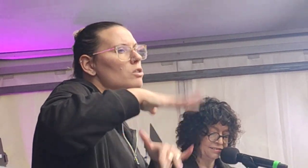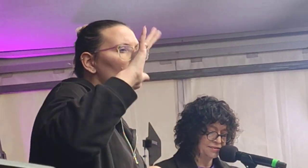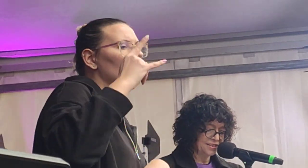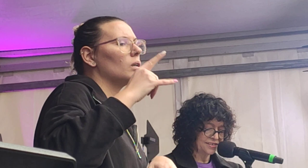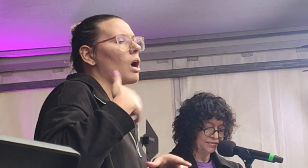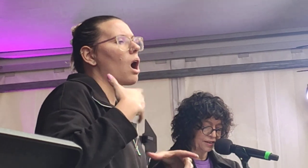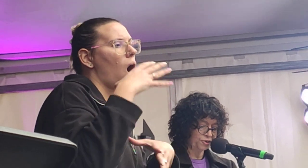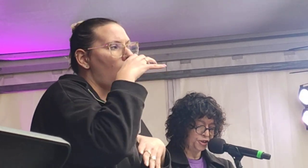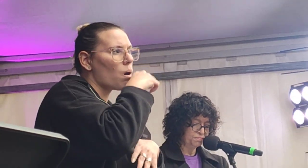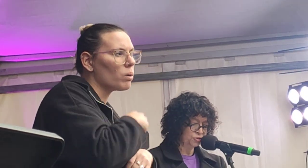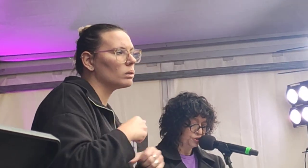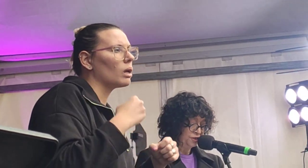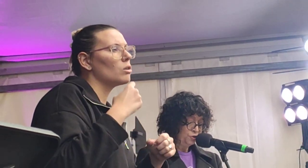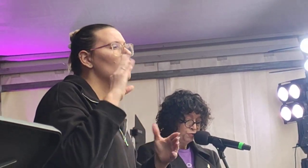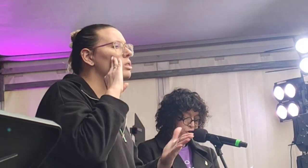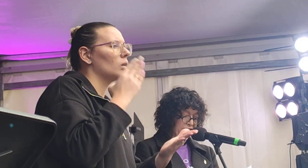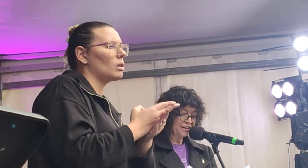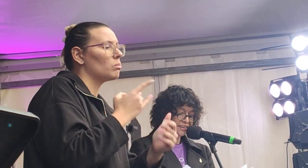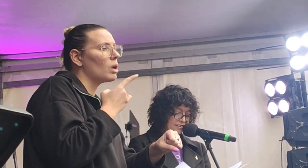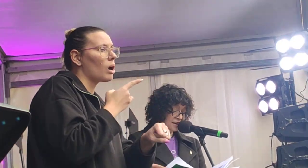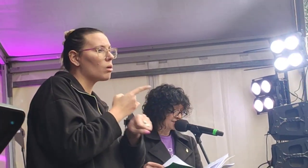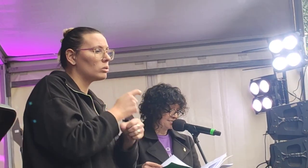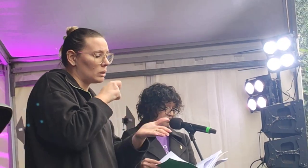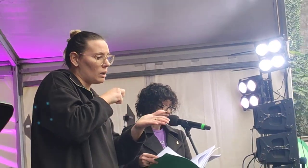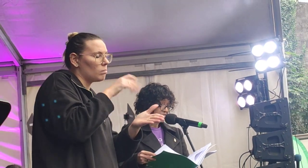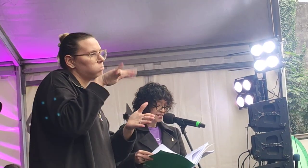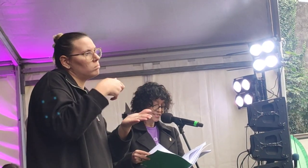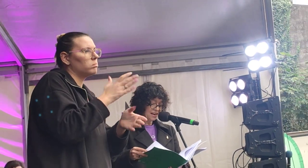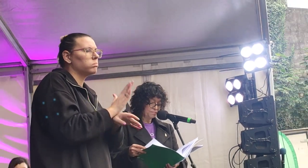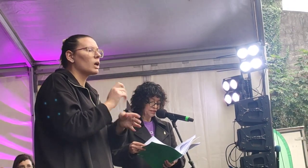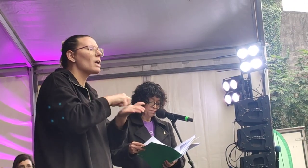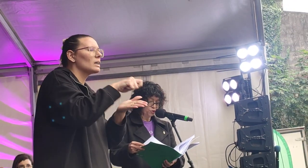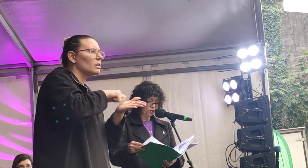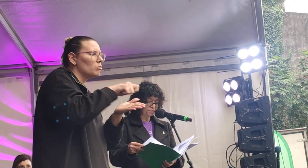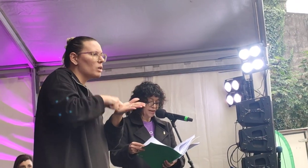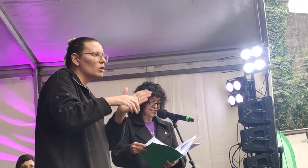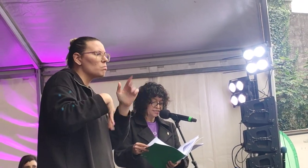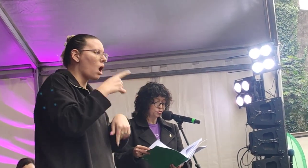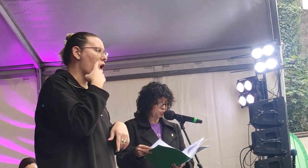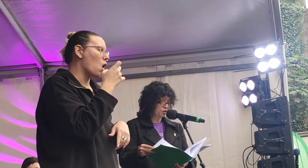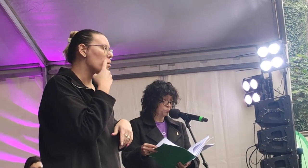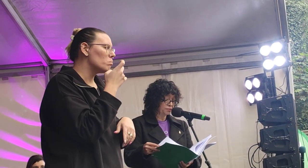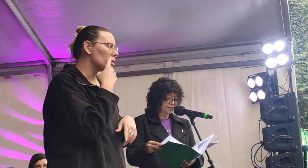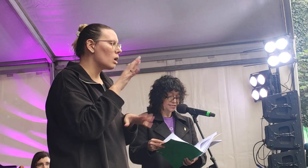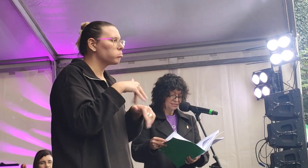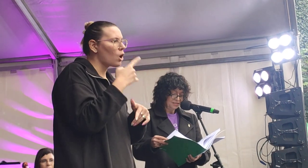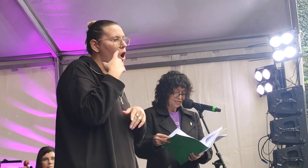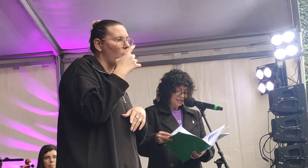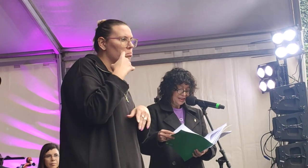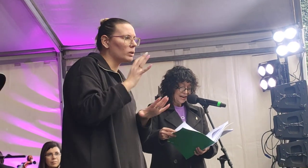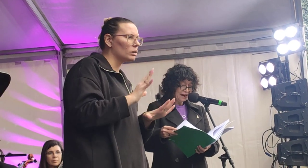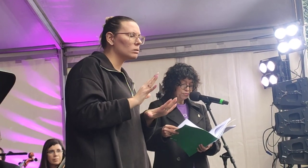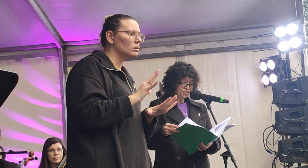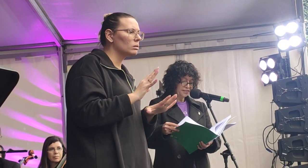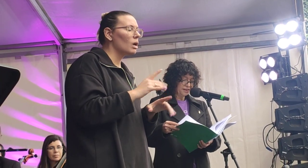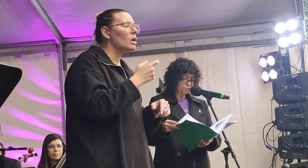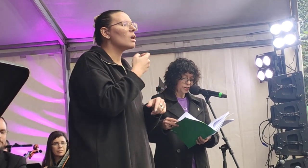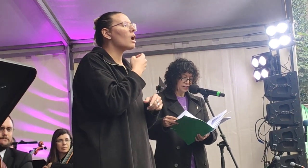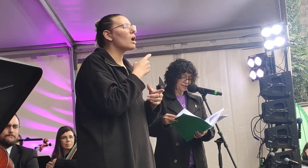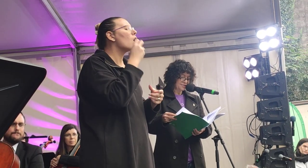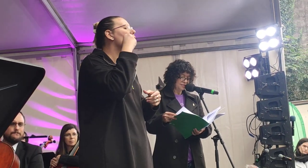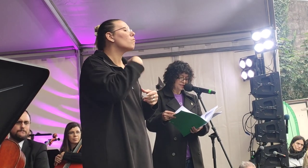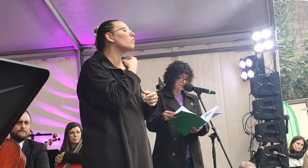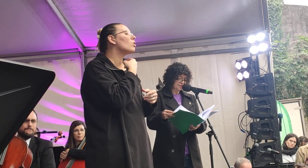de las resistencias al terrorismo fueron escritas esencialmente por hombres, sobre hombres. Las voces de